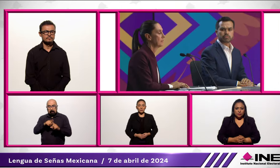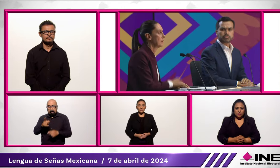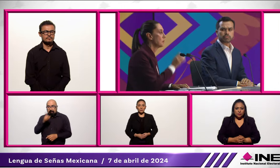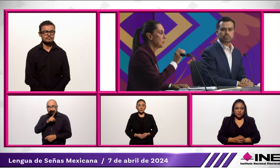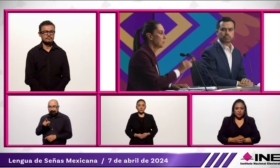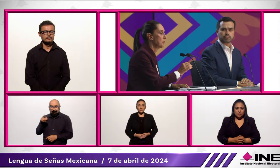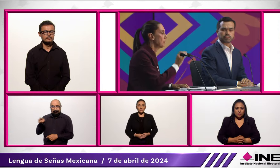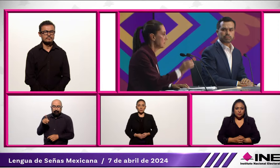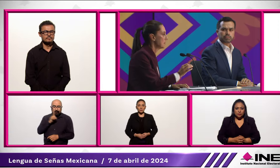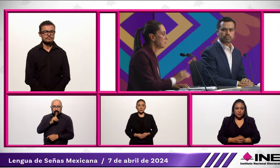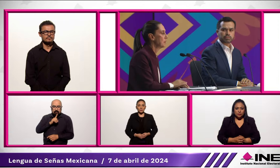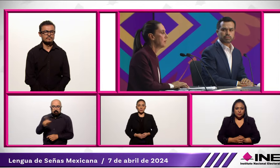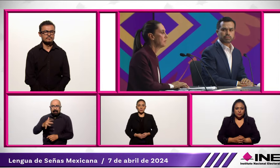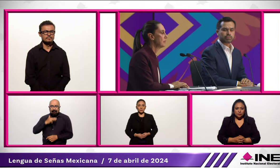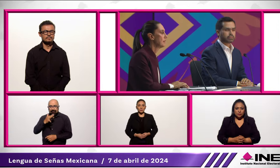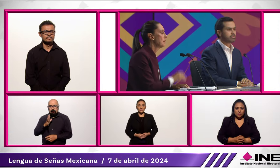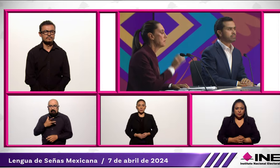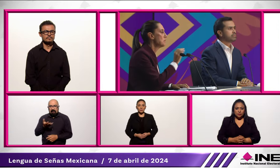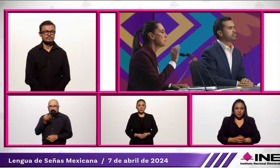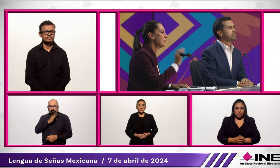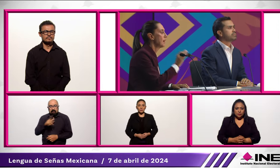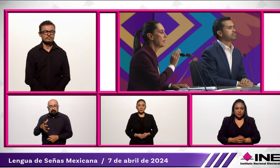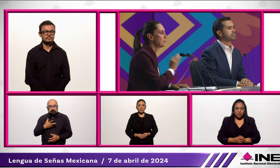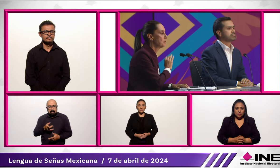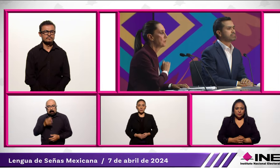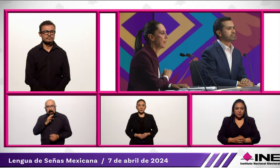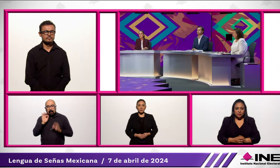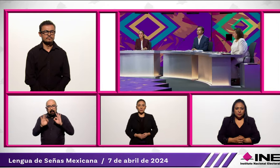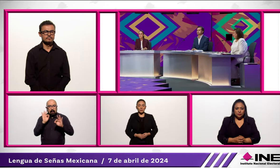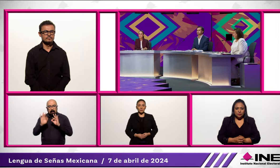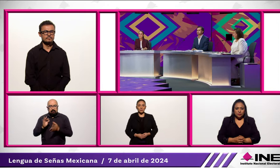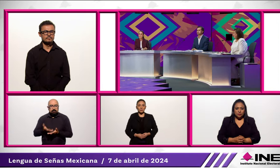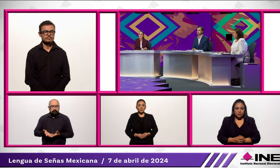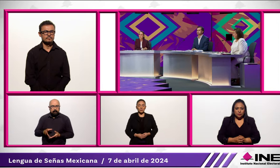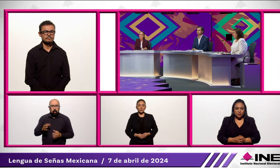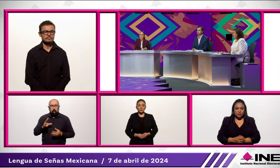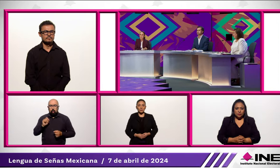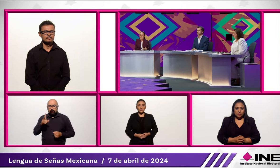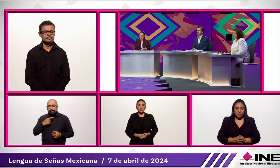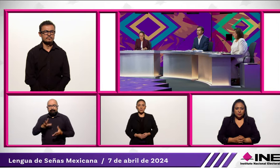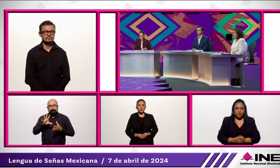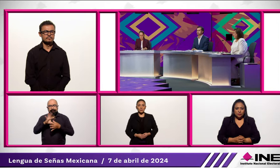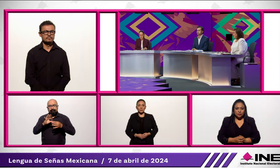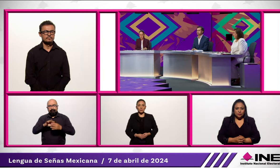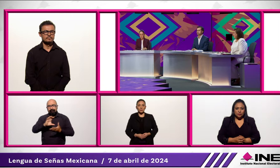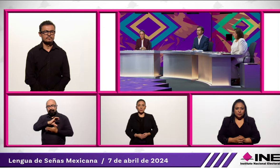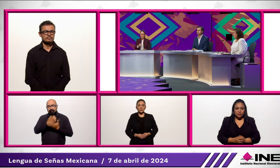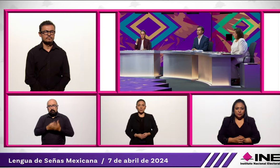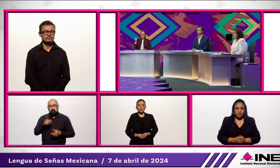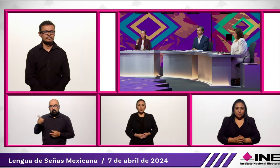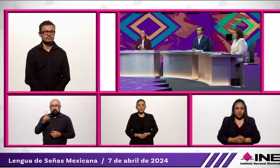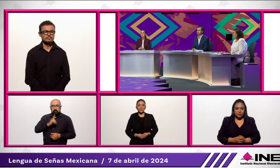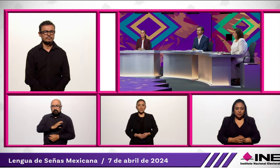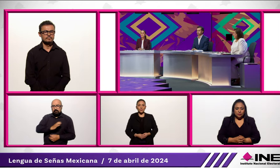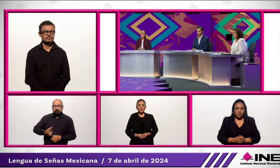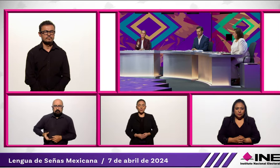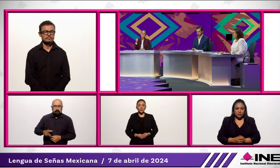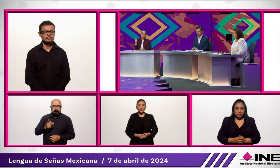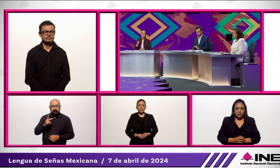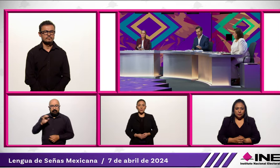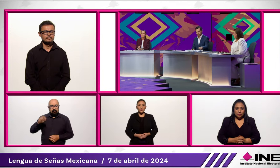es ser corrupta y ser mentirosa. Vamos a hablar de los contratos de la candidata del PRIAN. Número